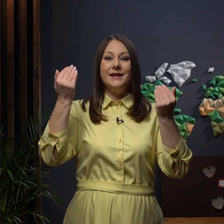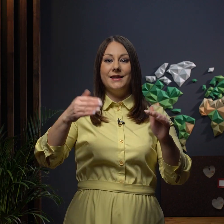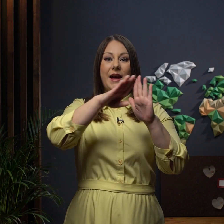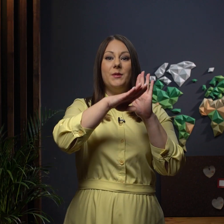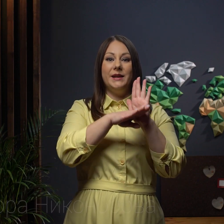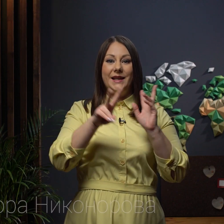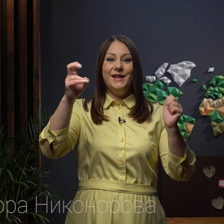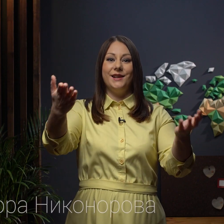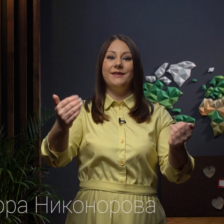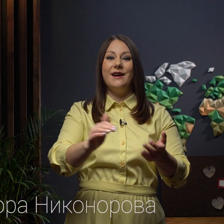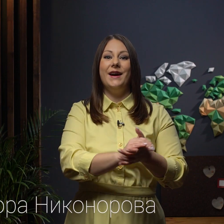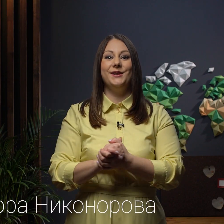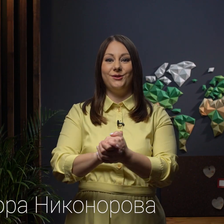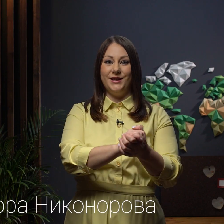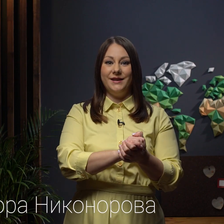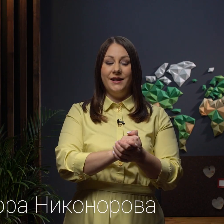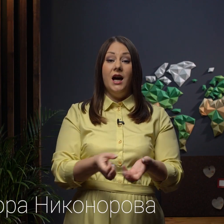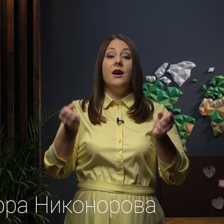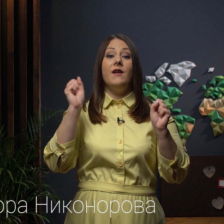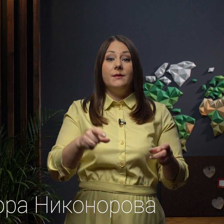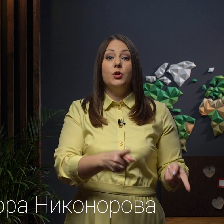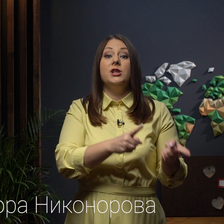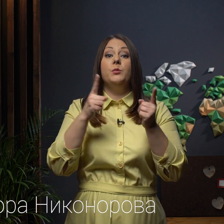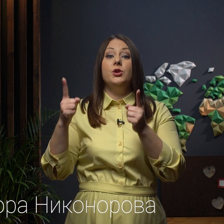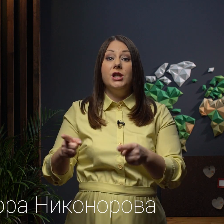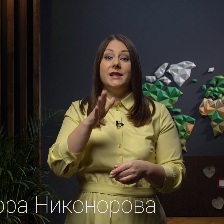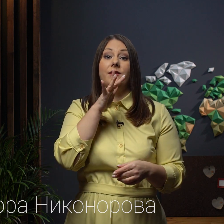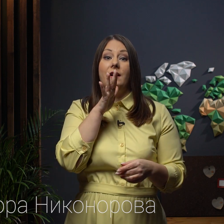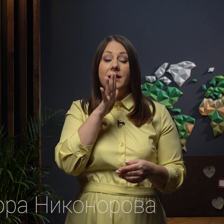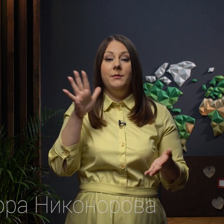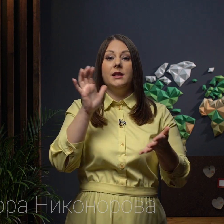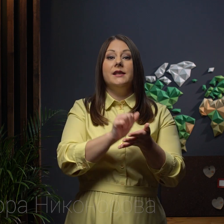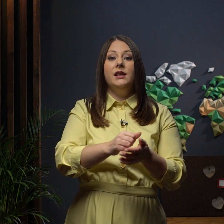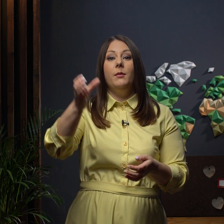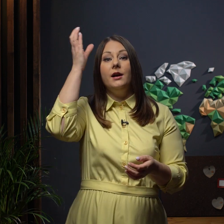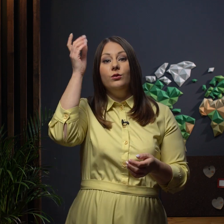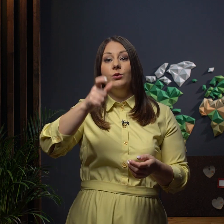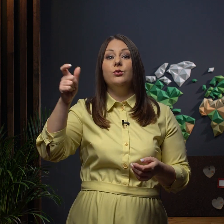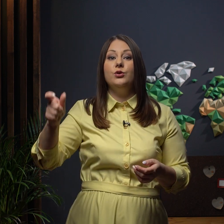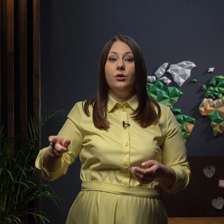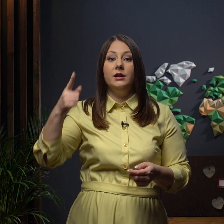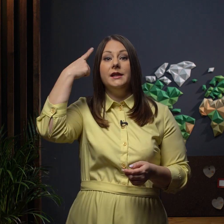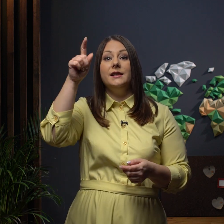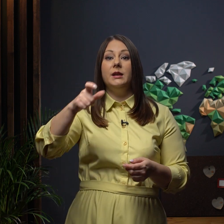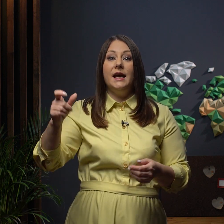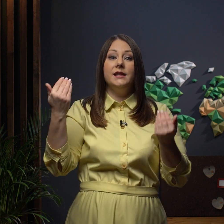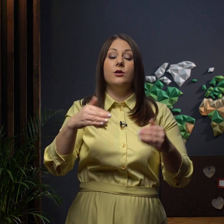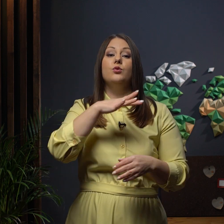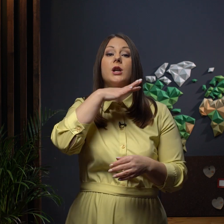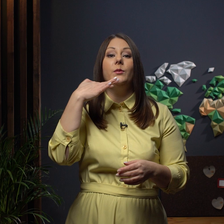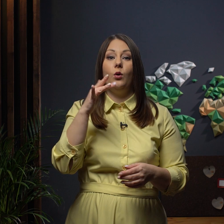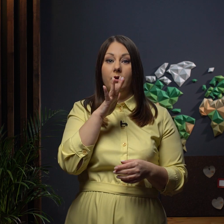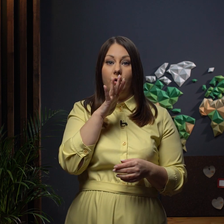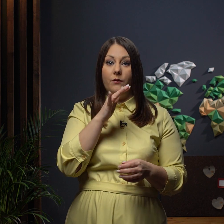Привет, ребята! С вами передача «Давай дружить». Возможность путешествия во времени занимает умы ученых и